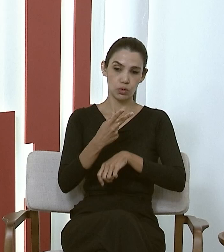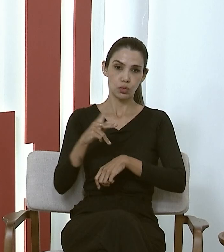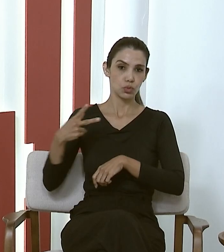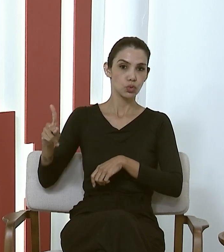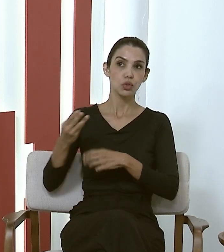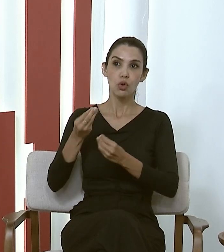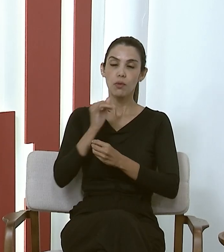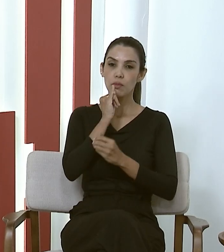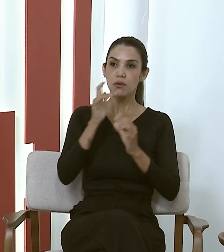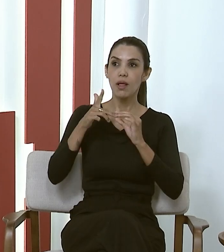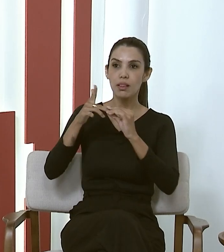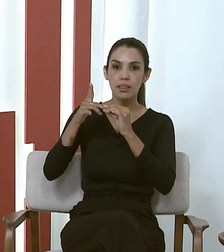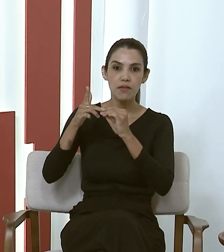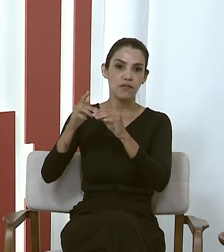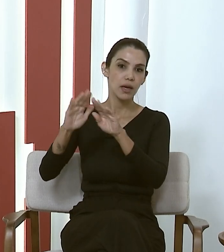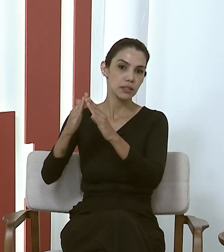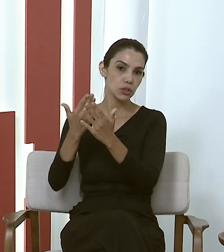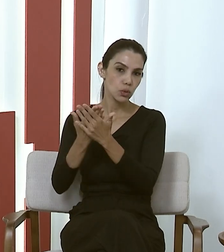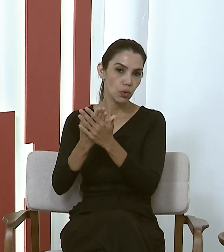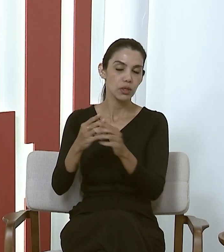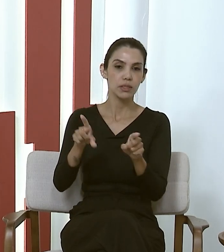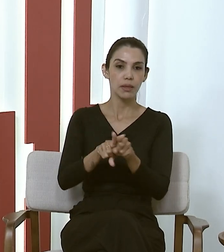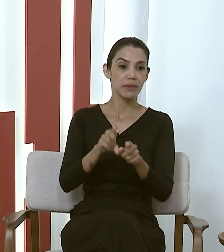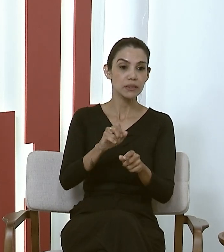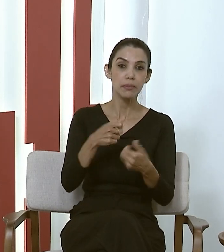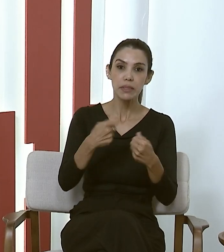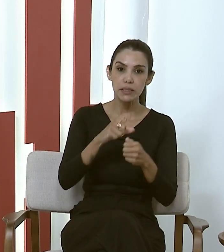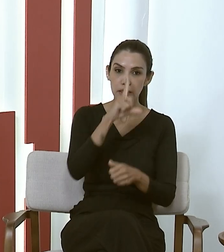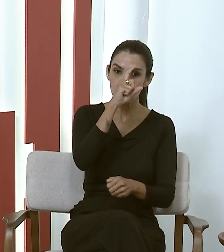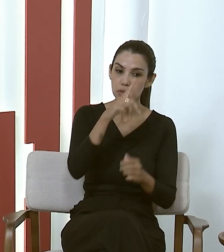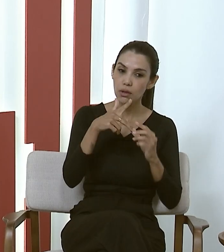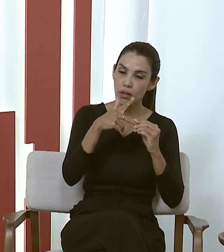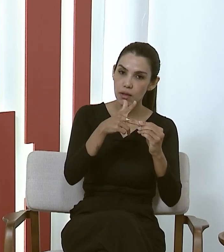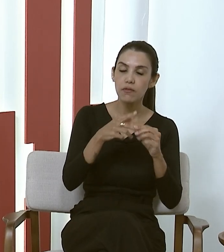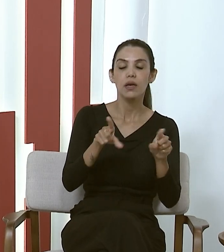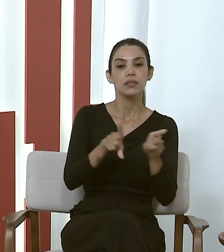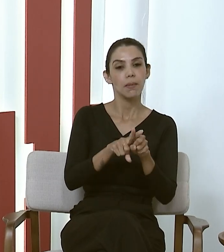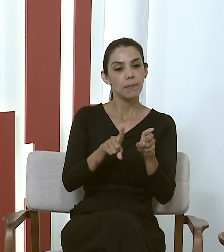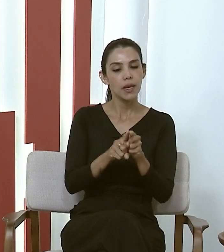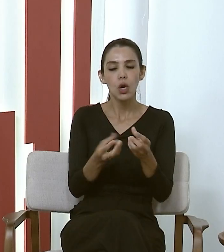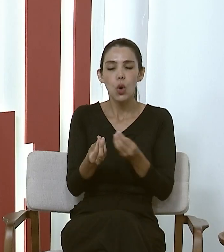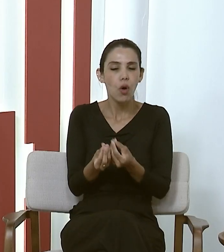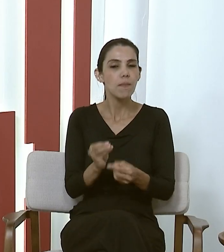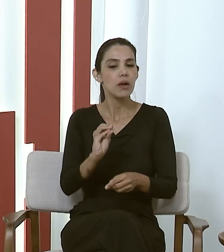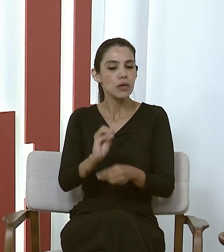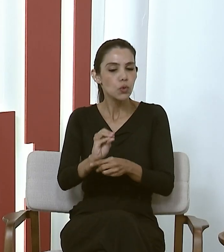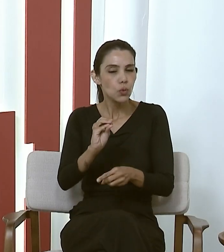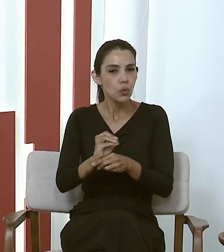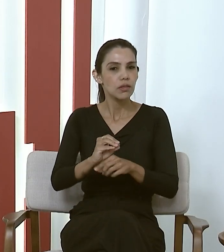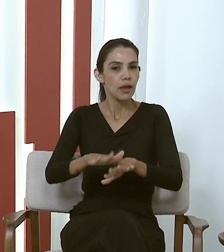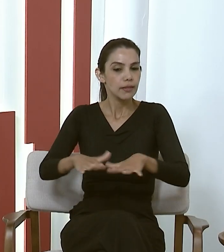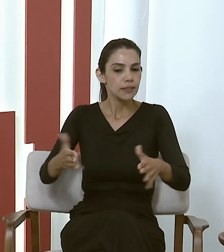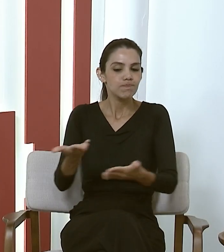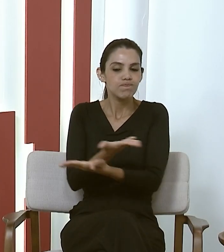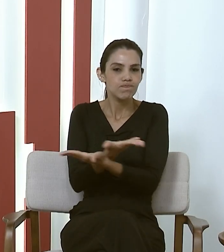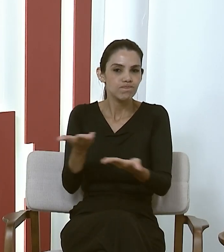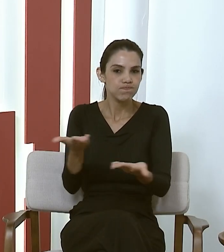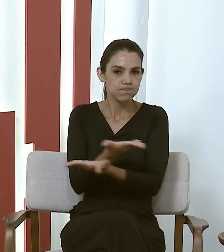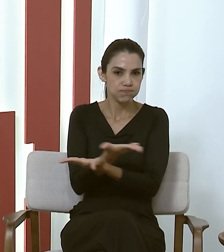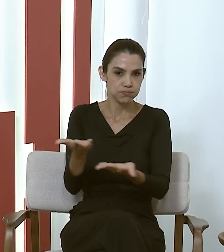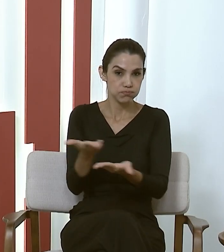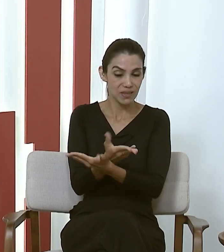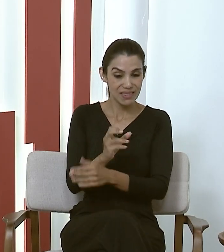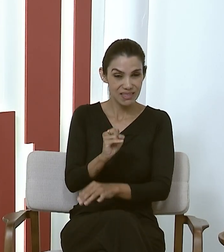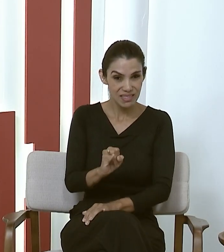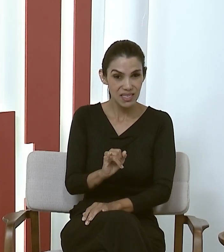como levar ao hospital quando necessário, cuidar da rotina da criança de maneira compartilhada. Se a guarda